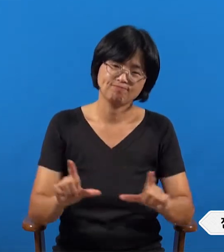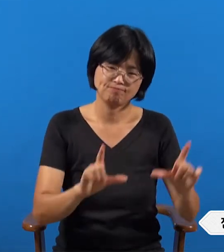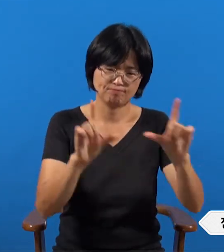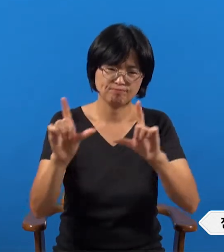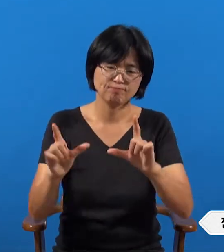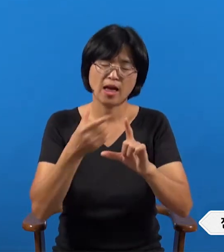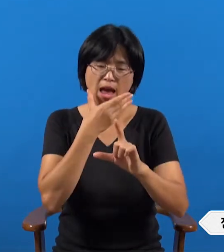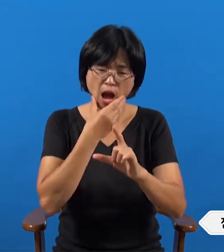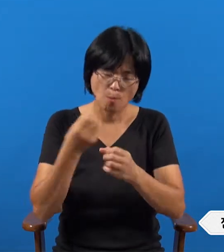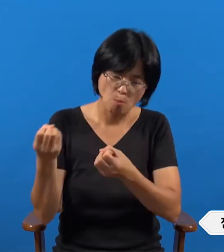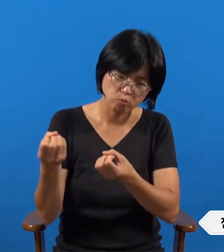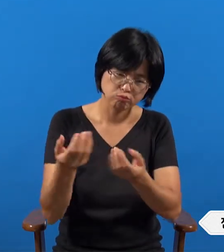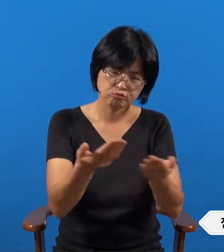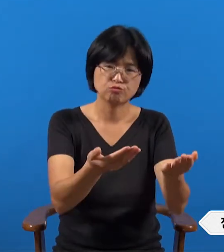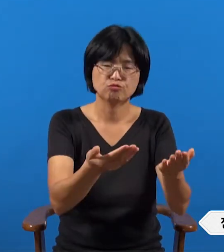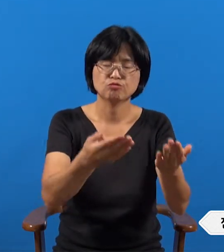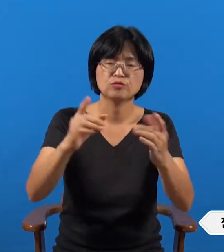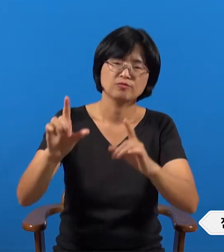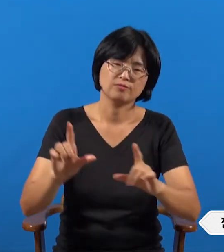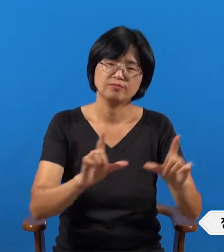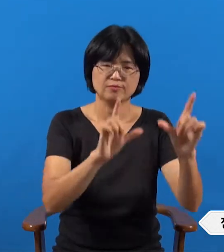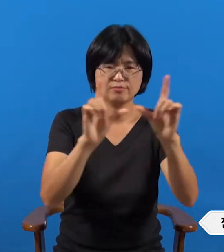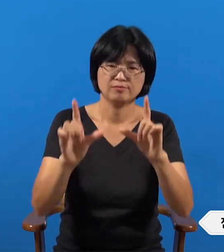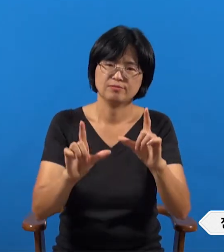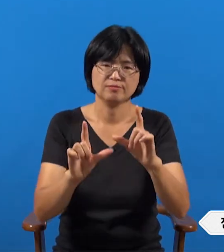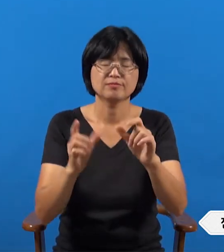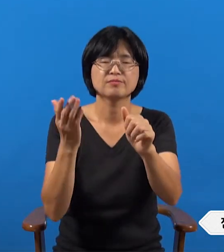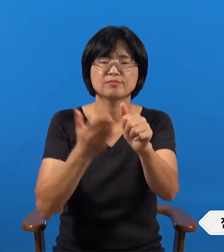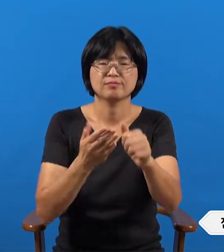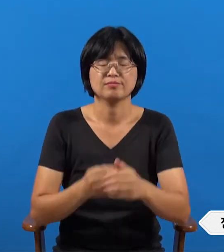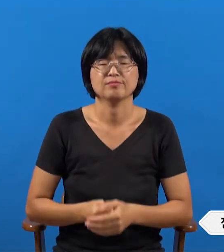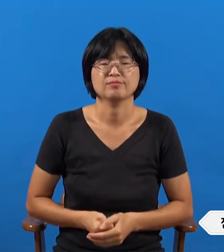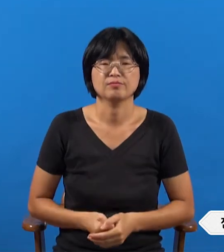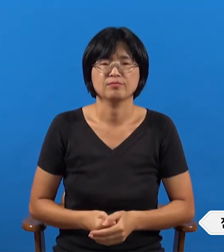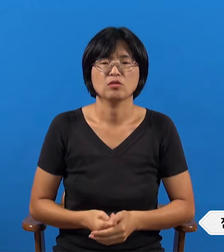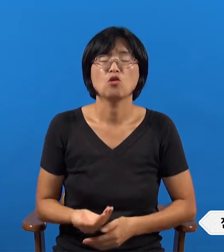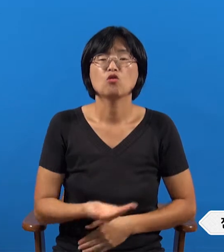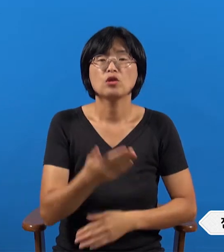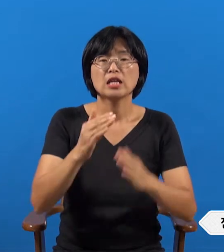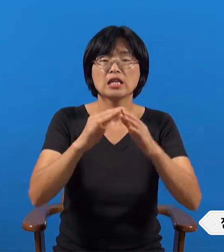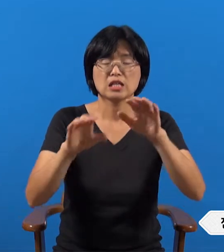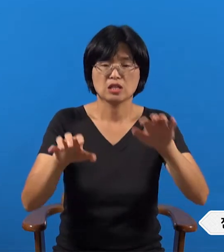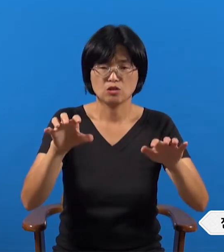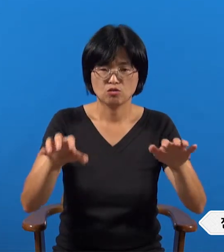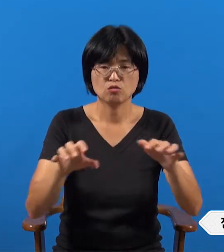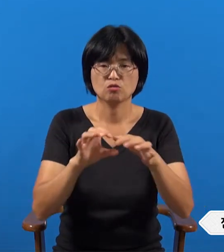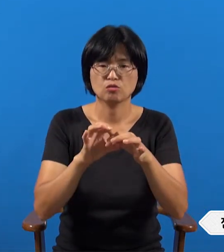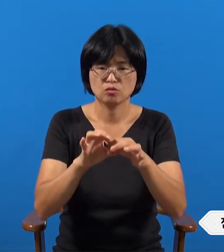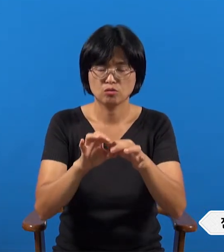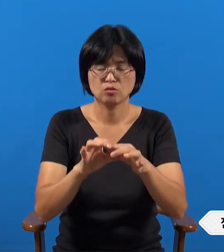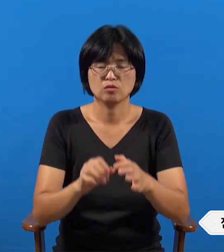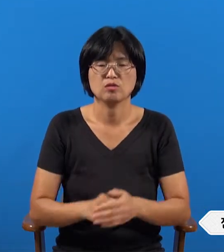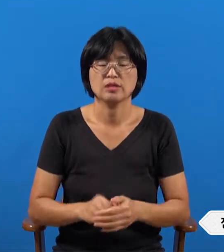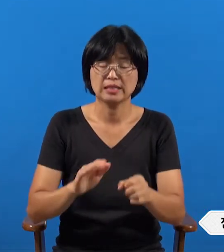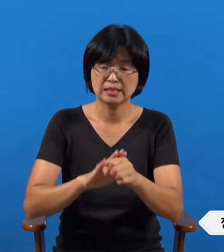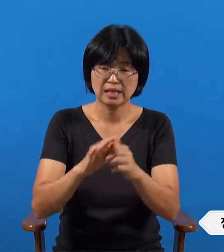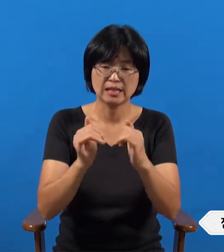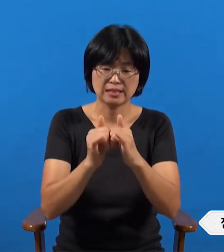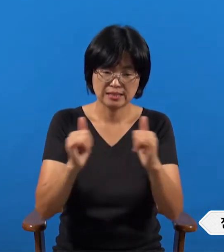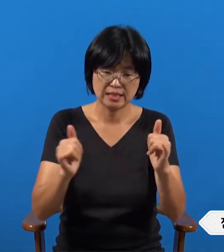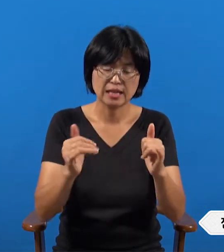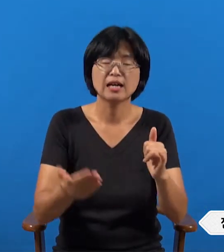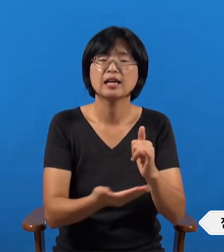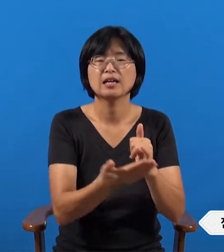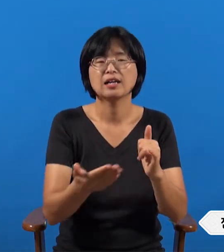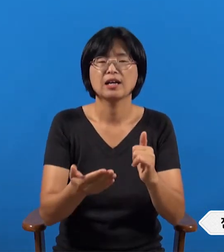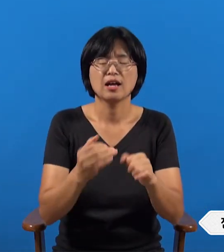모습을 성경은 말씀하고 있습니다. 우리가 우리의 이웃들을 향해서, 아니 사랑하는 자들을